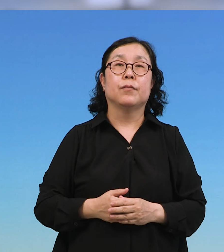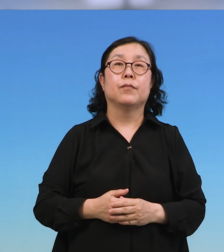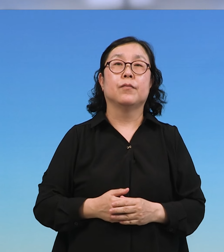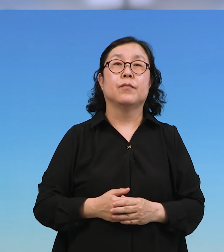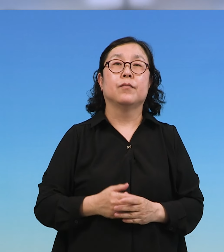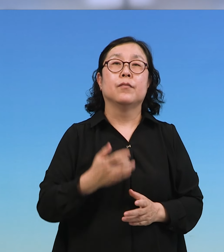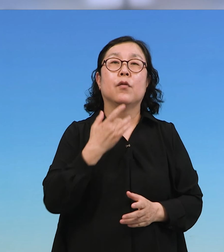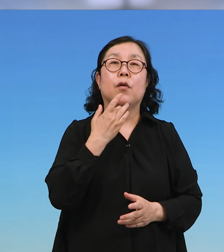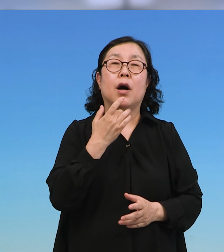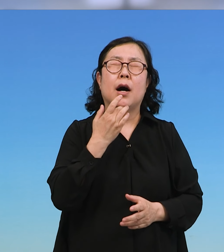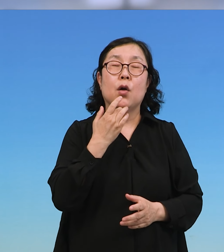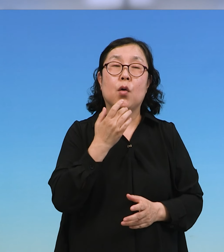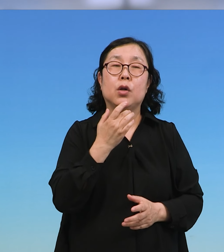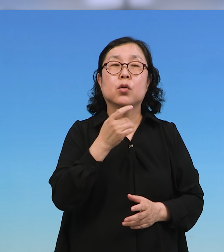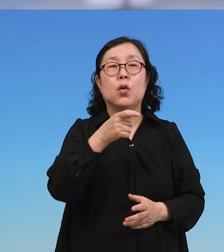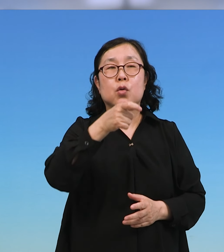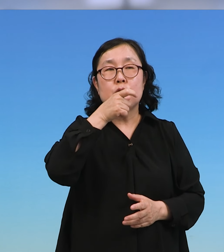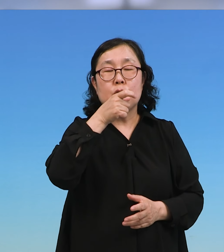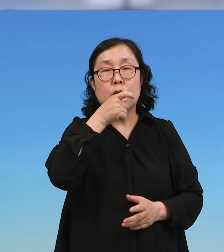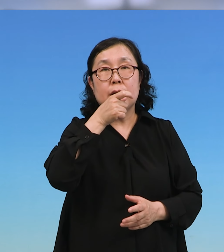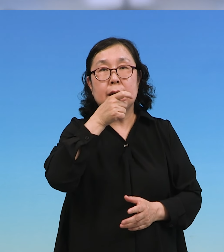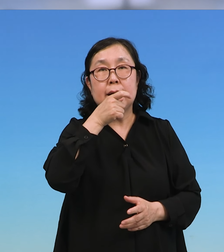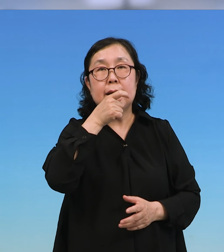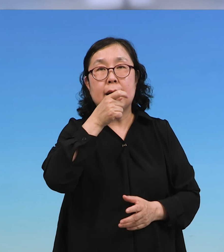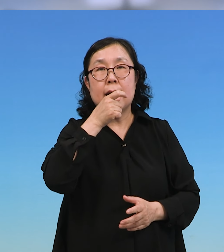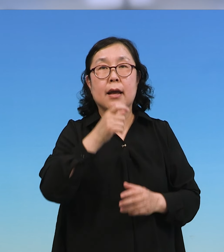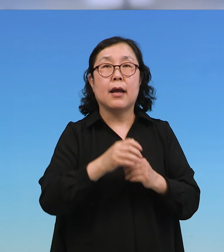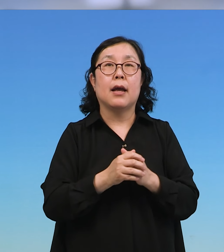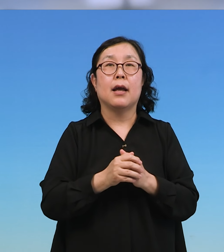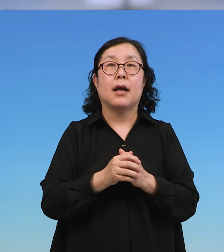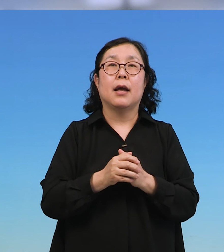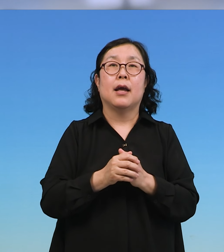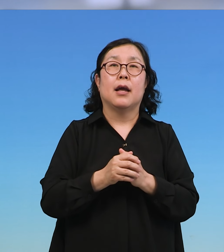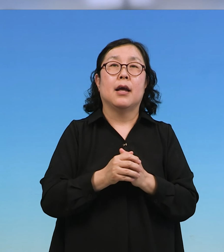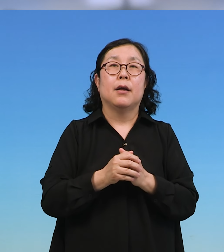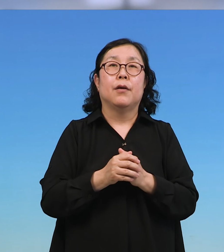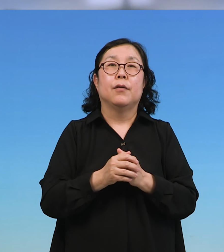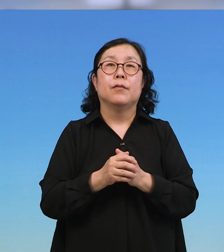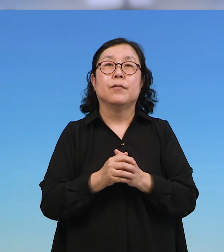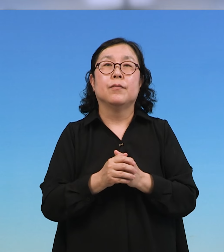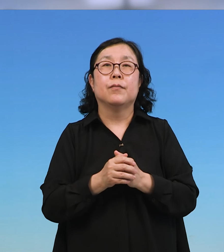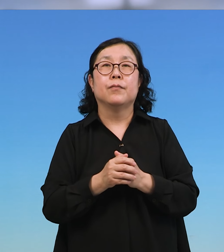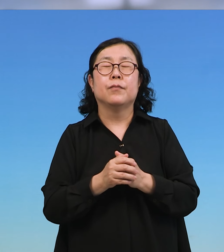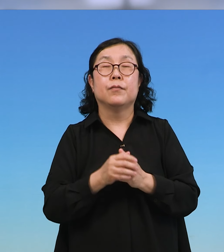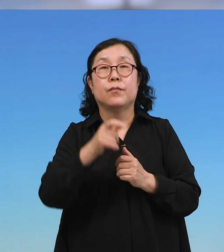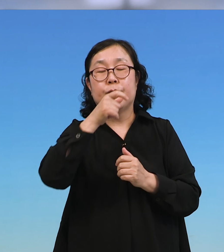아니, 화요일도 좀 그랬지만 막 수요일은요, 거의 이게 뭐 정말